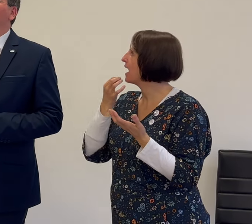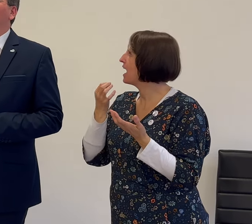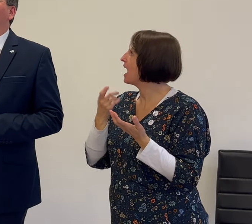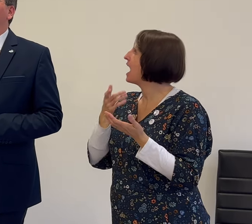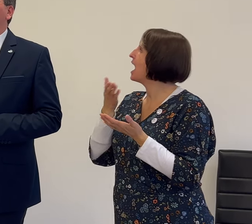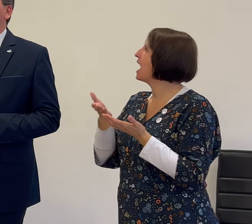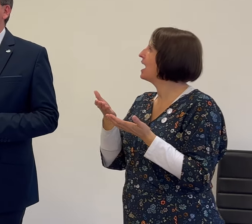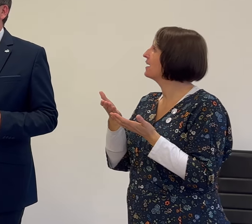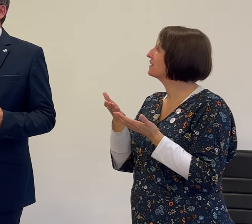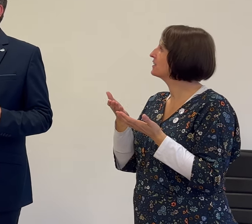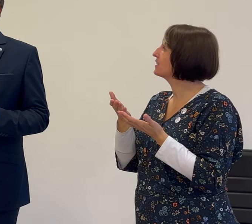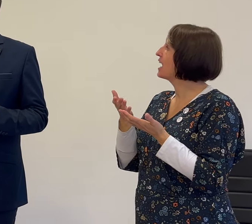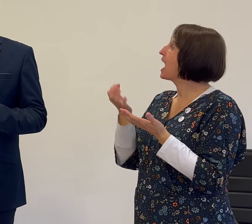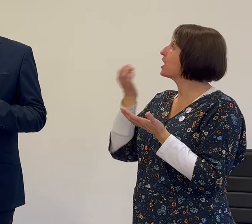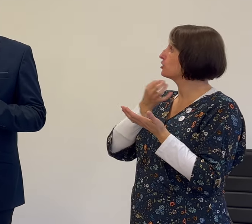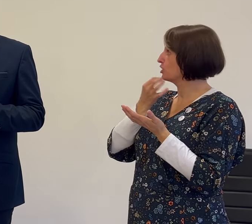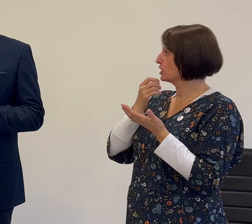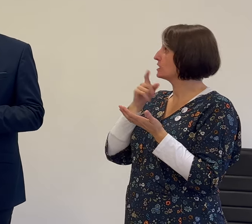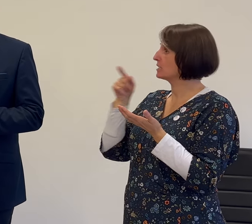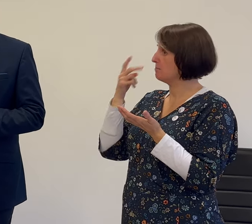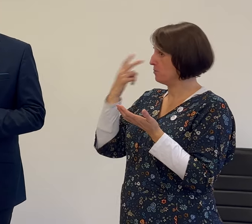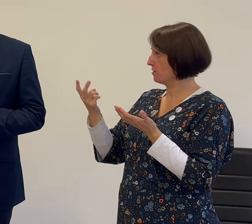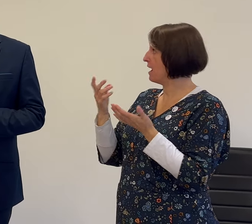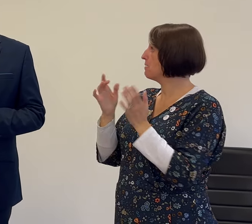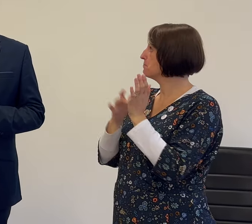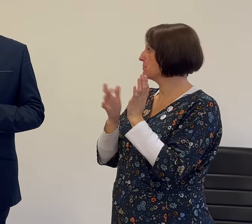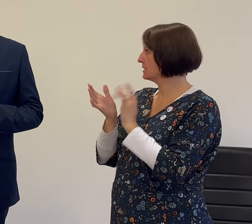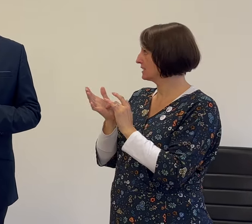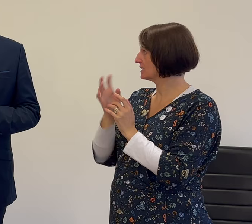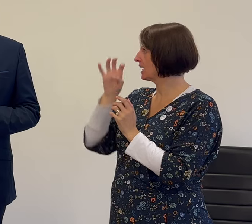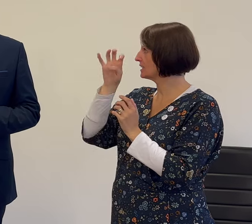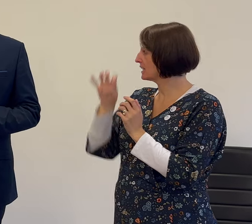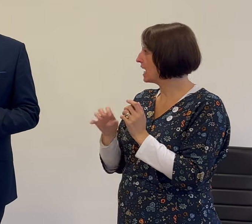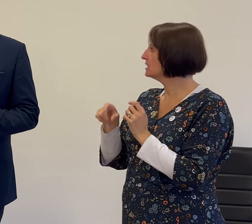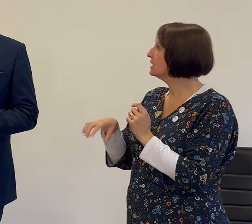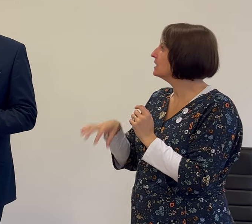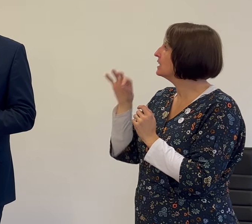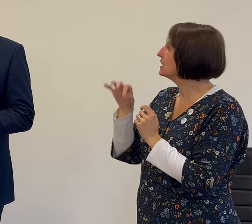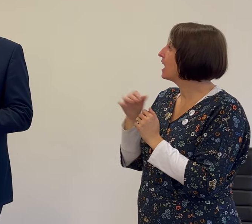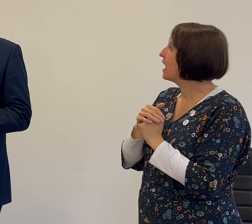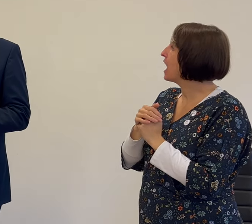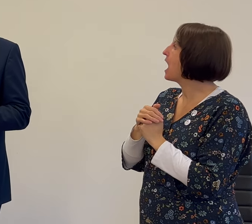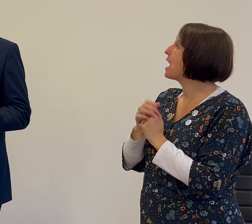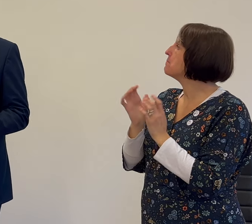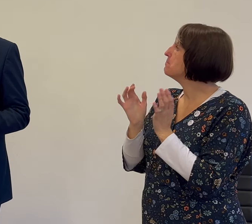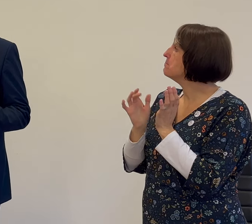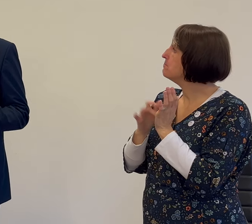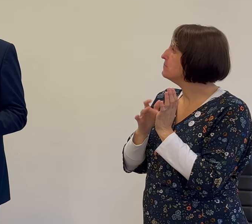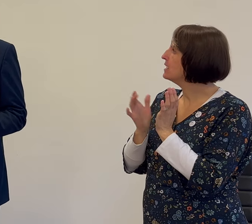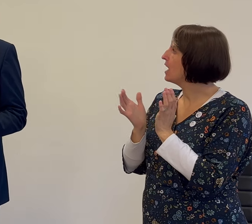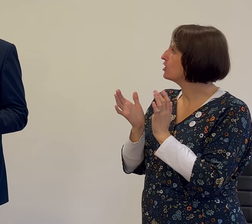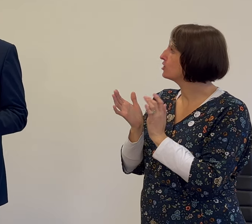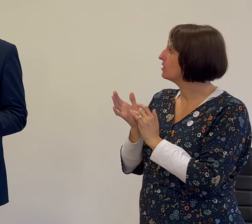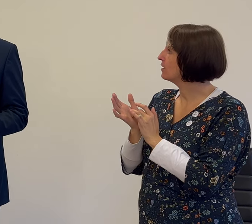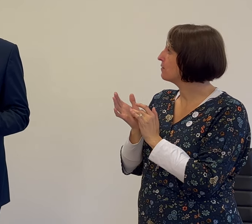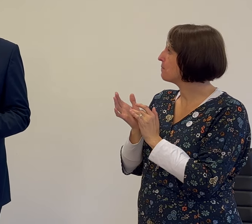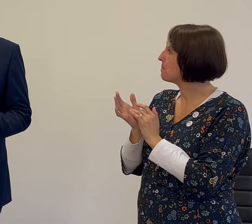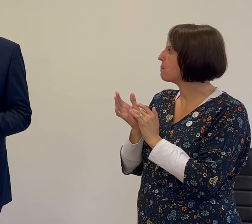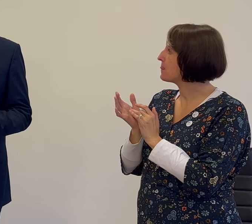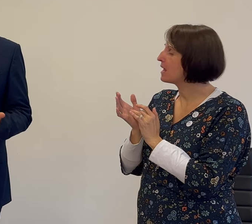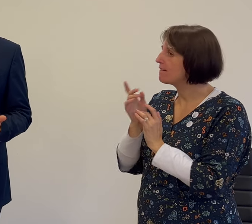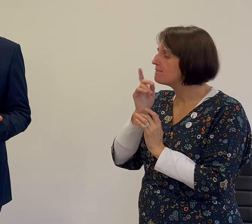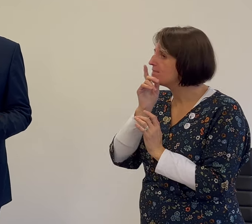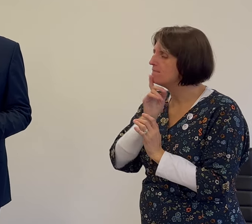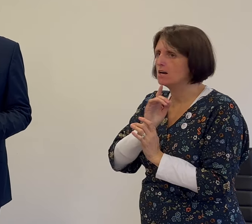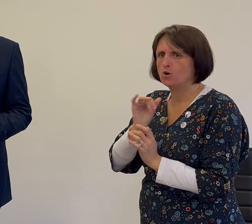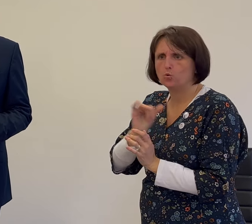a když se podíváme do toho biblického textu, tak najednou zjišťujeme, že Bible si dává mimořádně záležet, aby nám popsala, kde